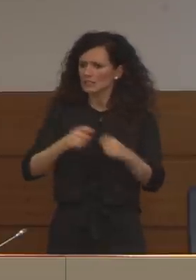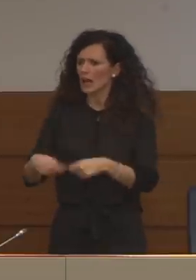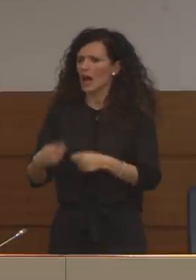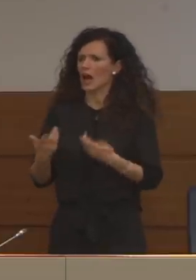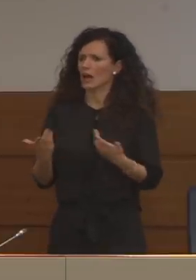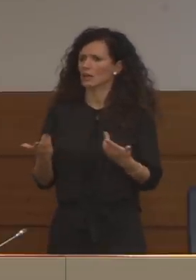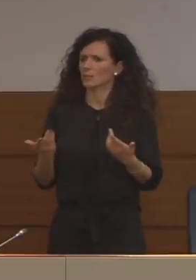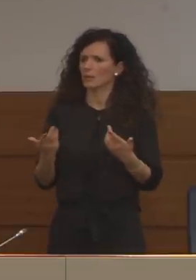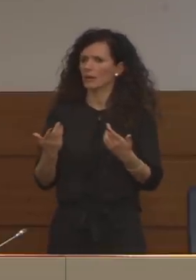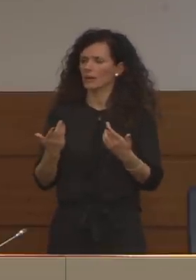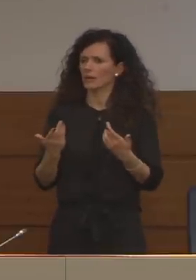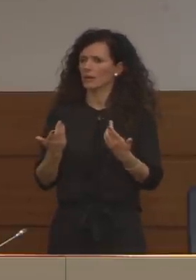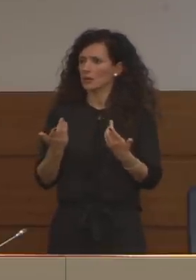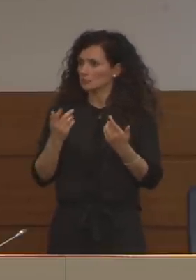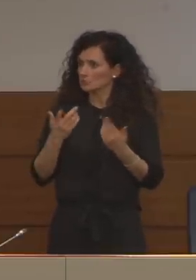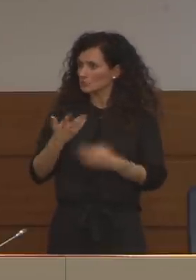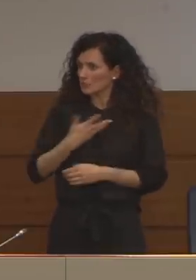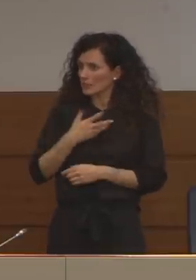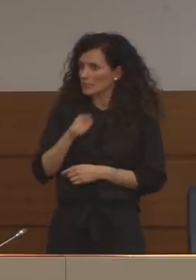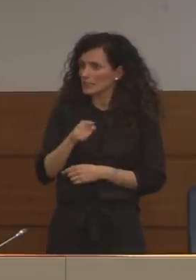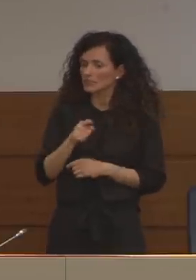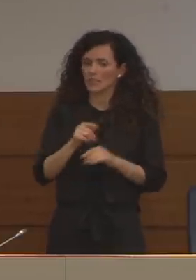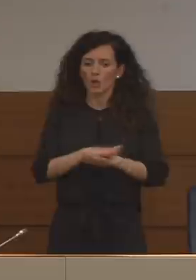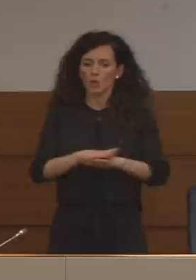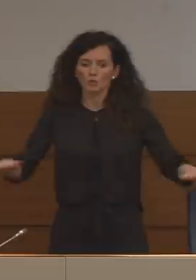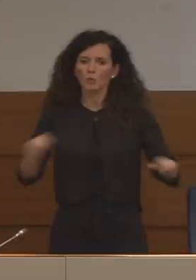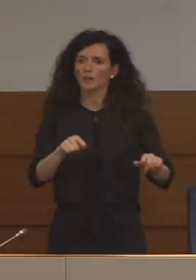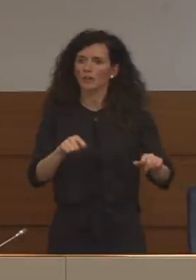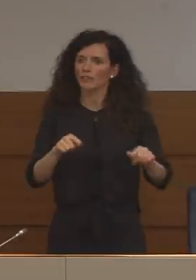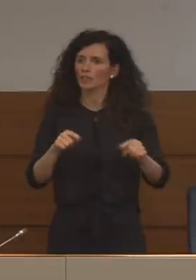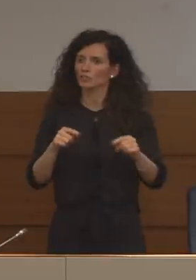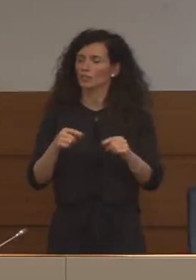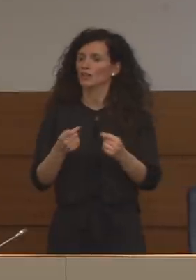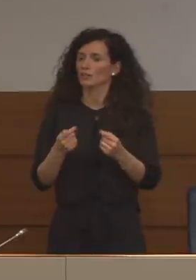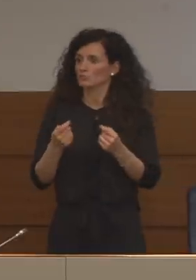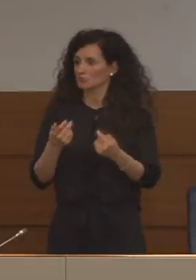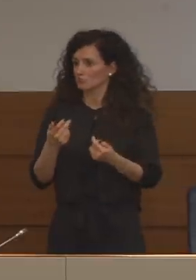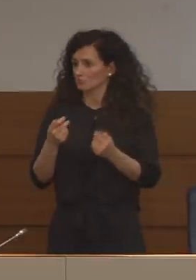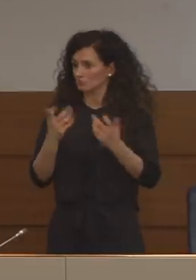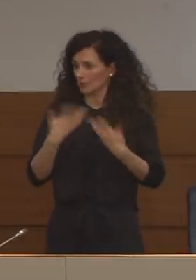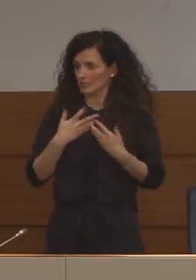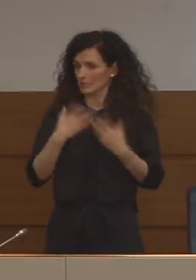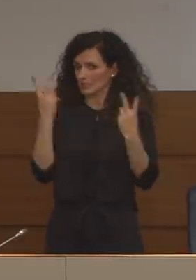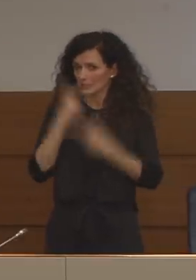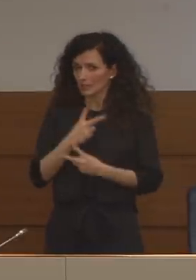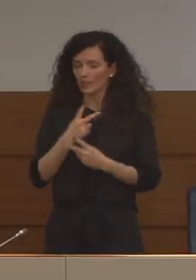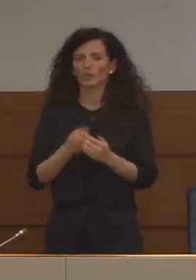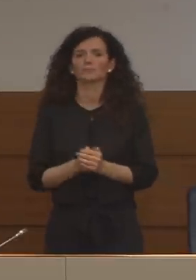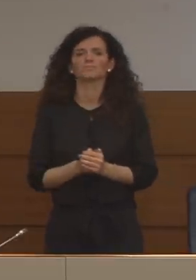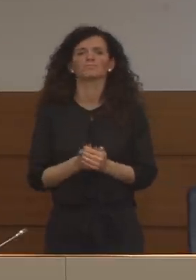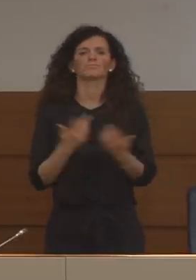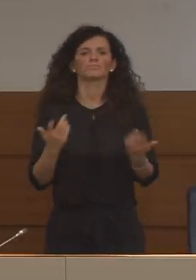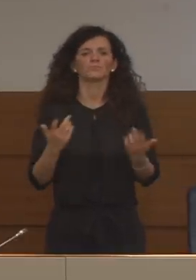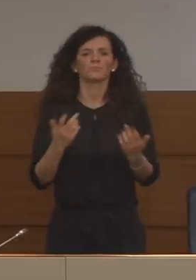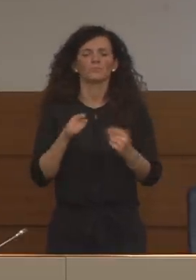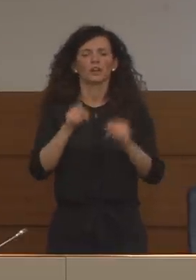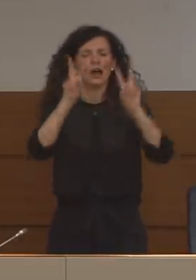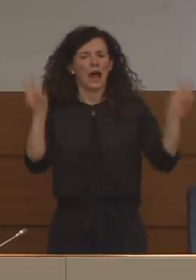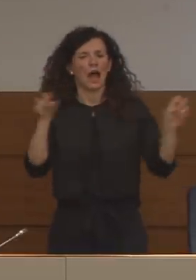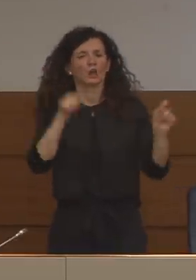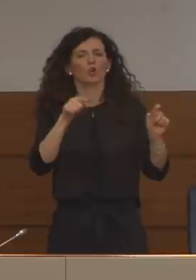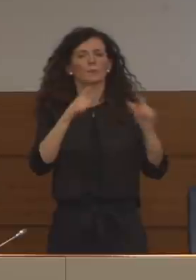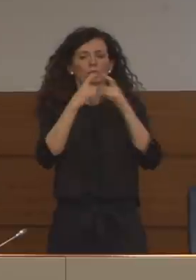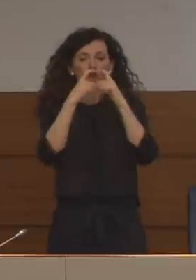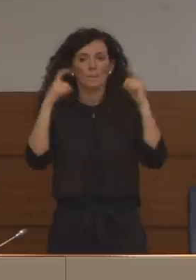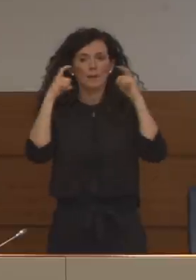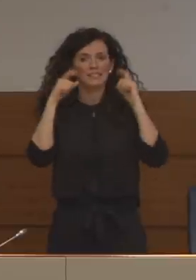abiti sulle sulle scarpe e sulle superfici in generale grazie allora il tema delle mascherine e un tema